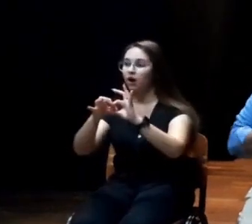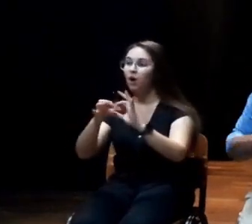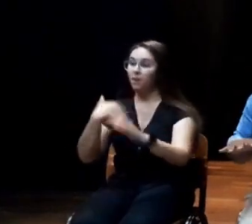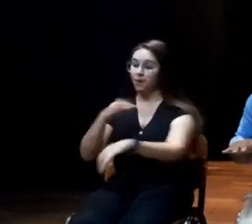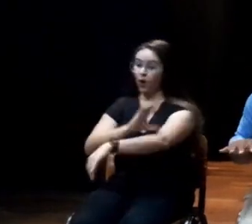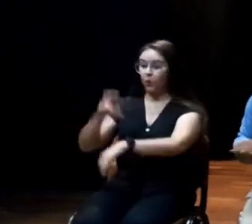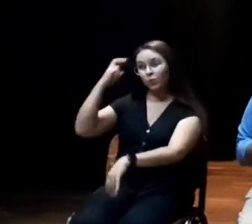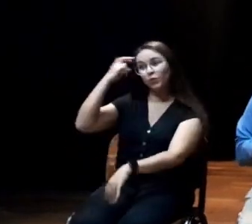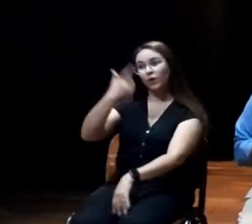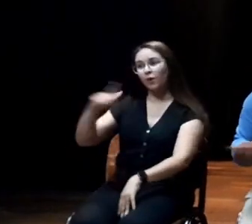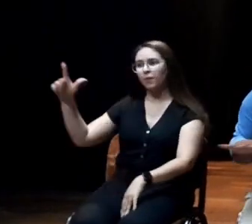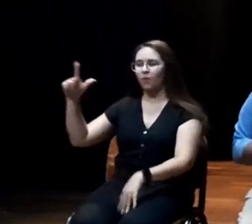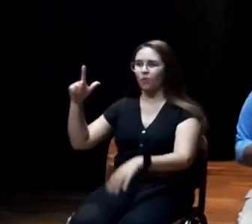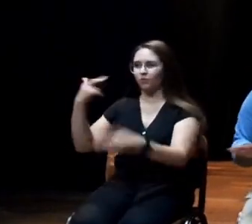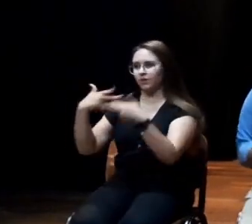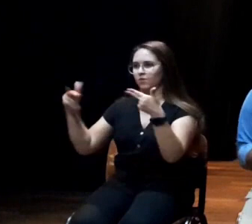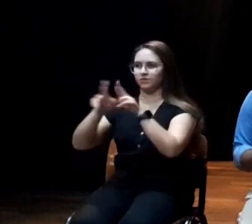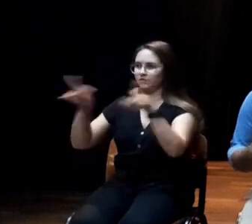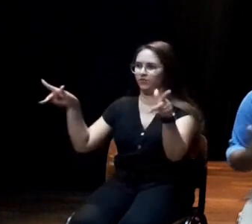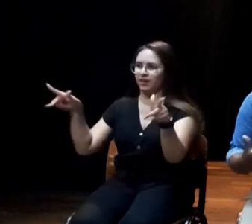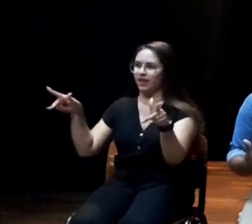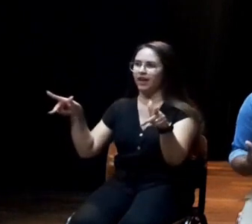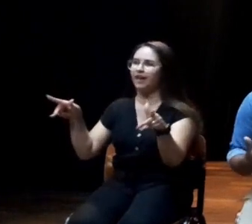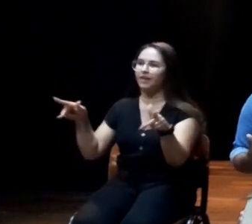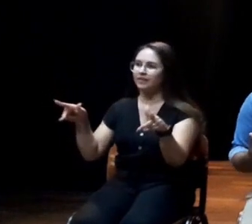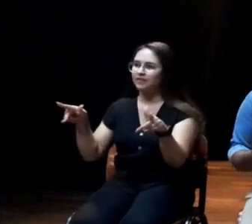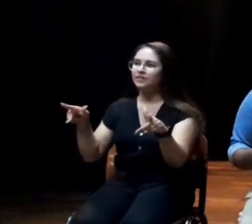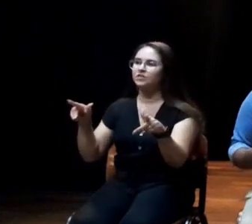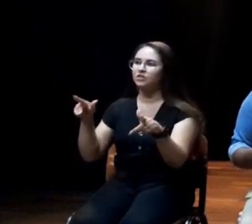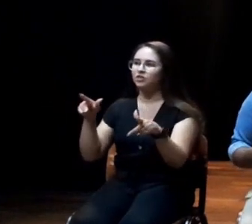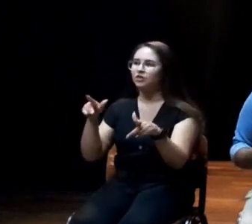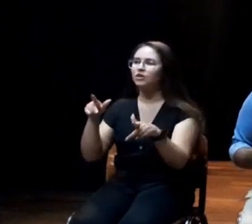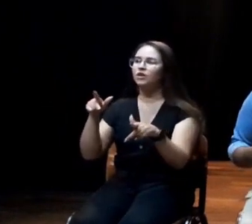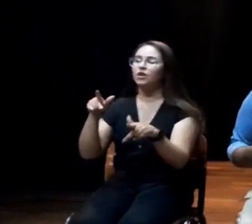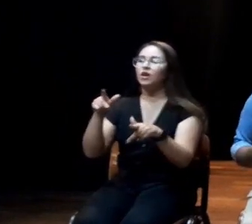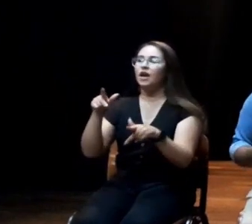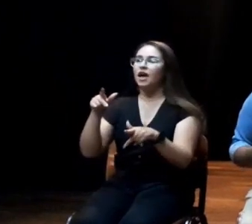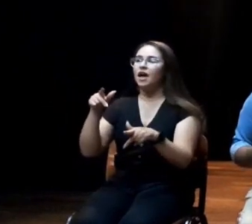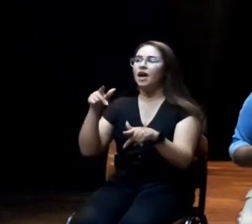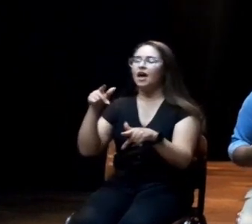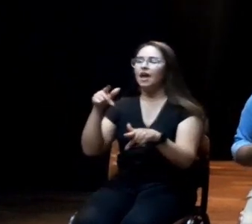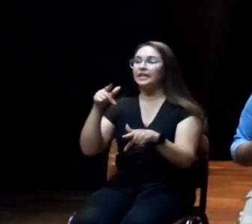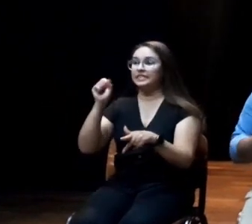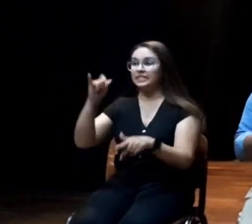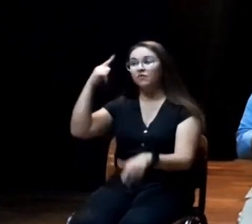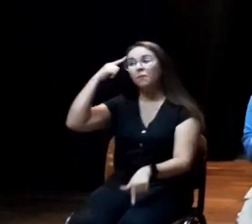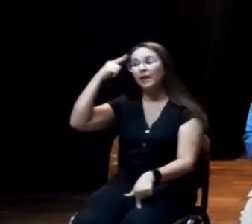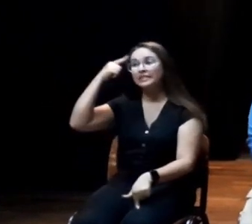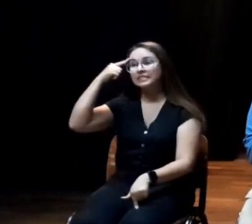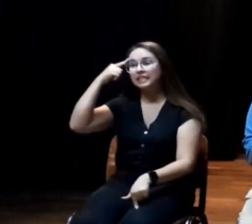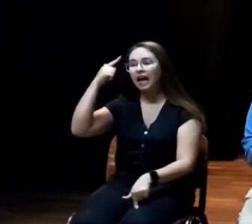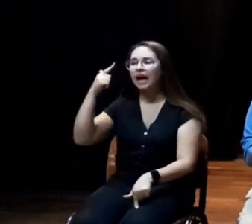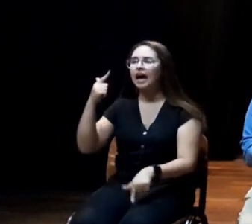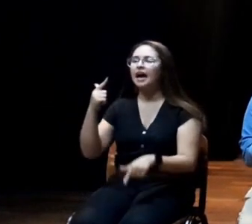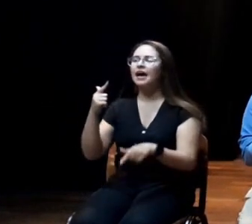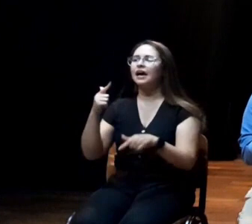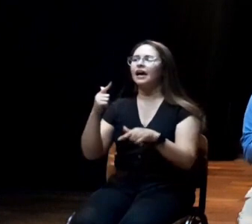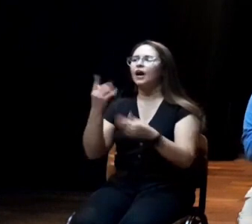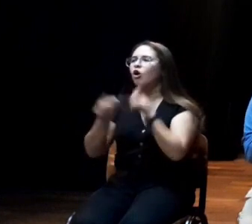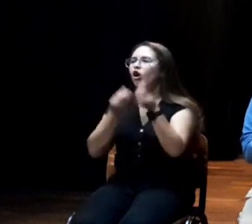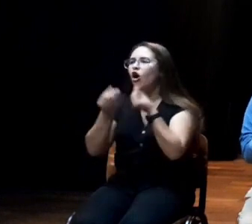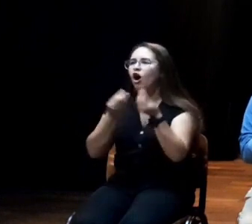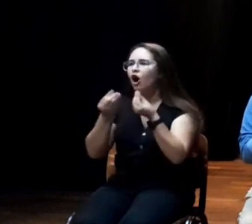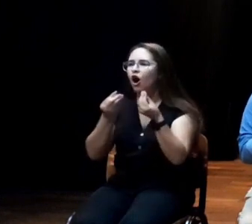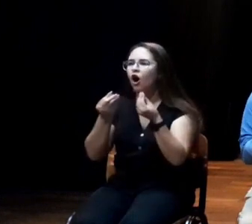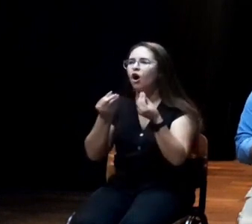já é outro lugar. Não conversa, sabe? Se a gente for pensar na Santa Inquisição, como as coisas aconteciam